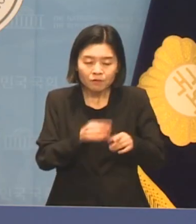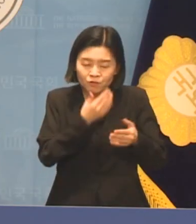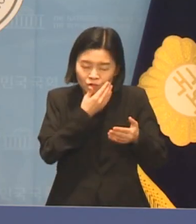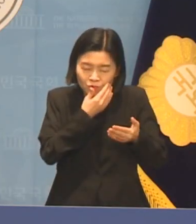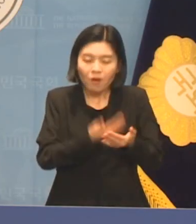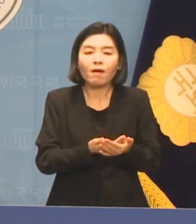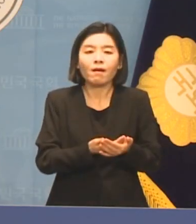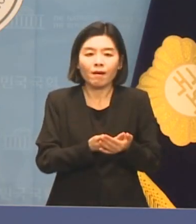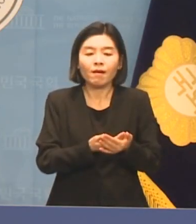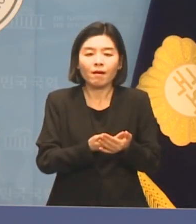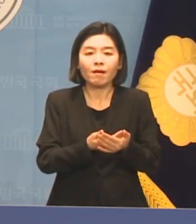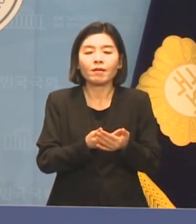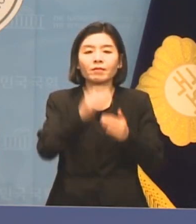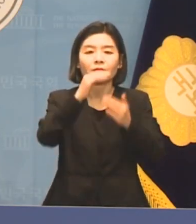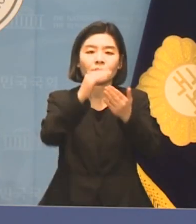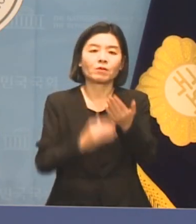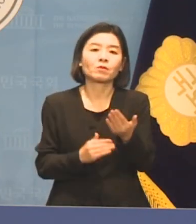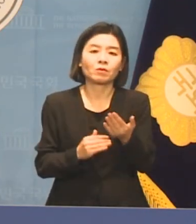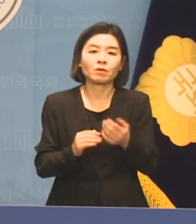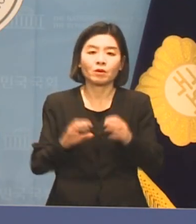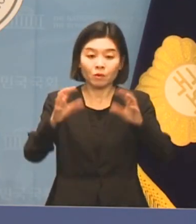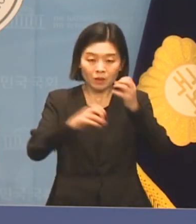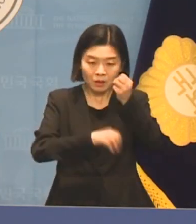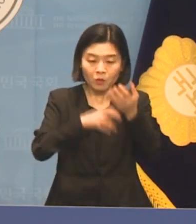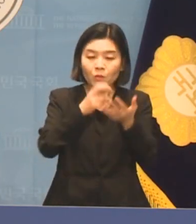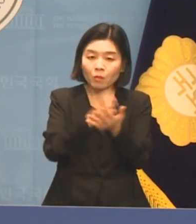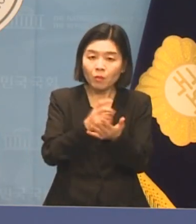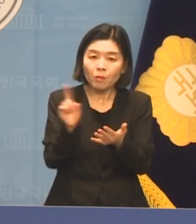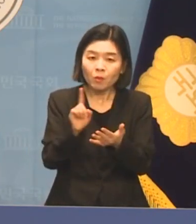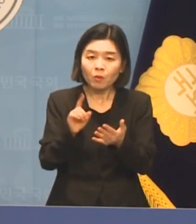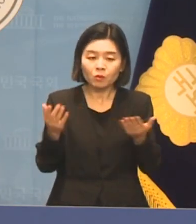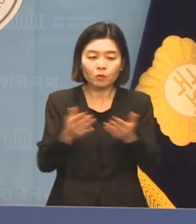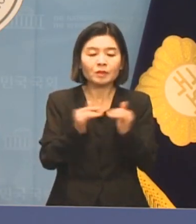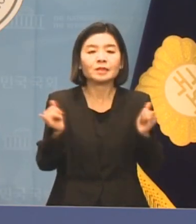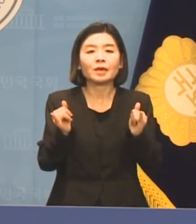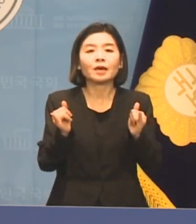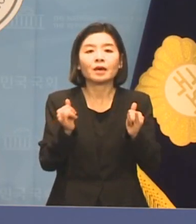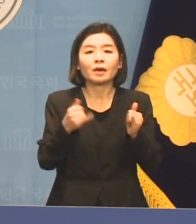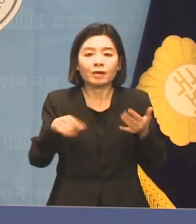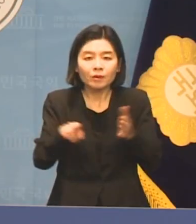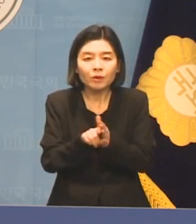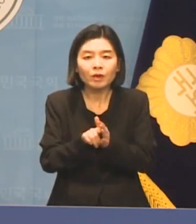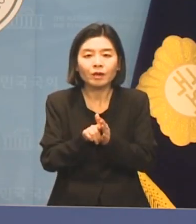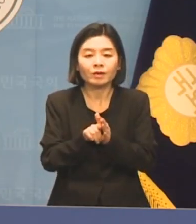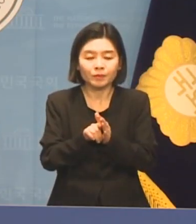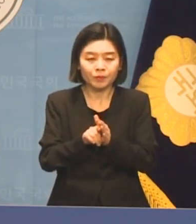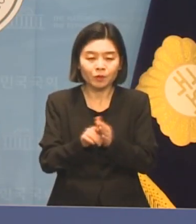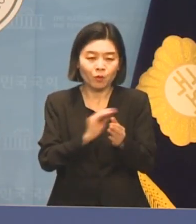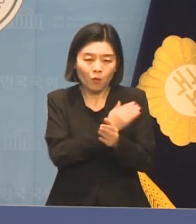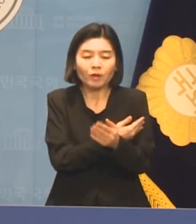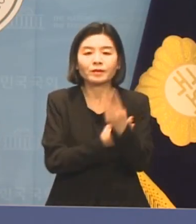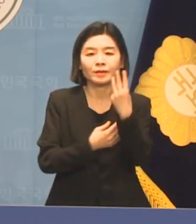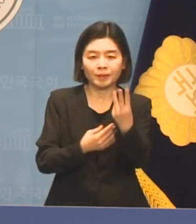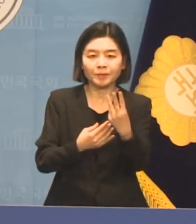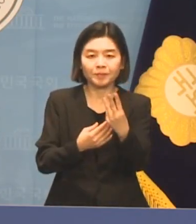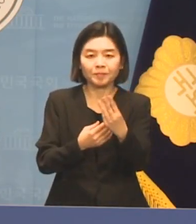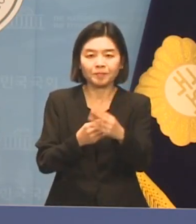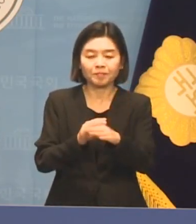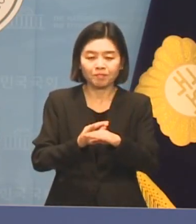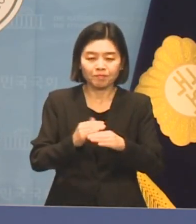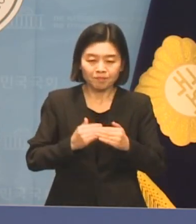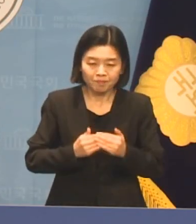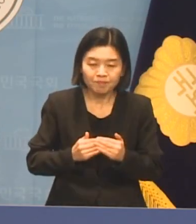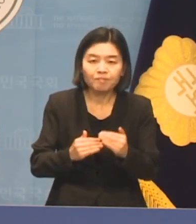사안입니다. 헌법이 노동자에게 부여한 노동 3권의 온전한 실현과 일하는